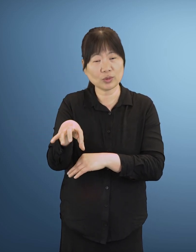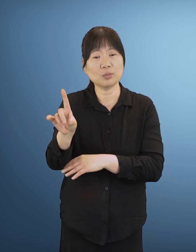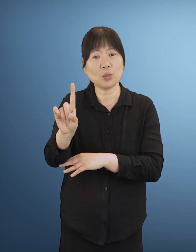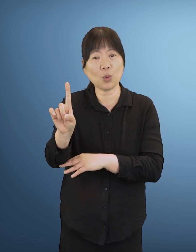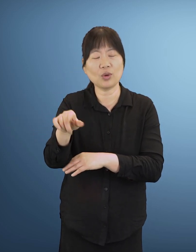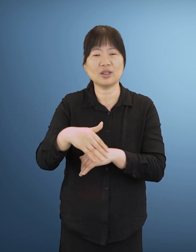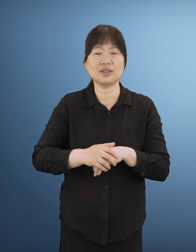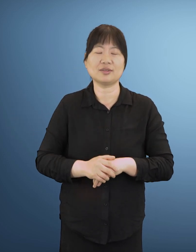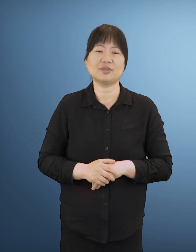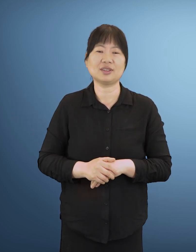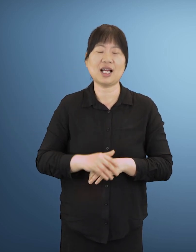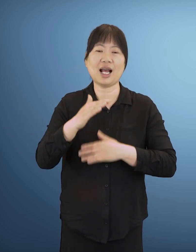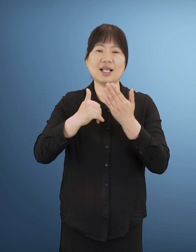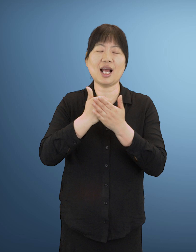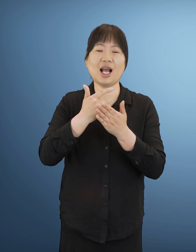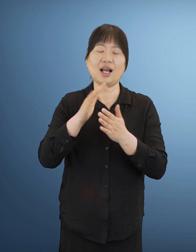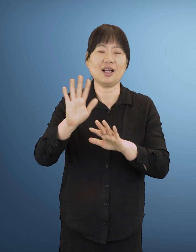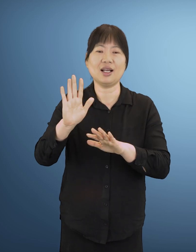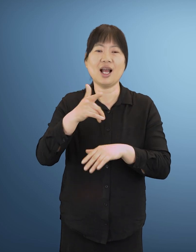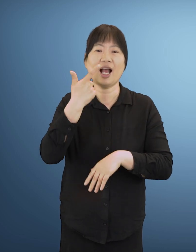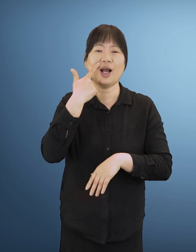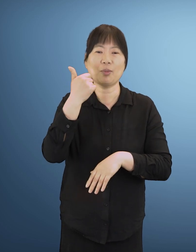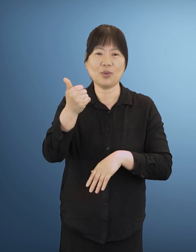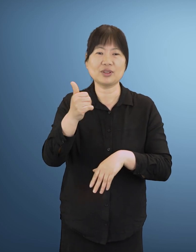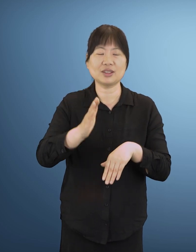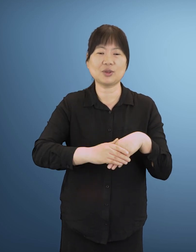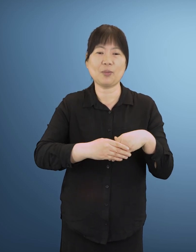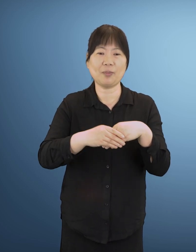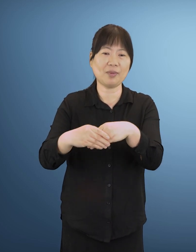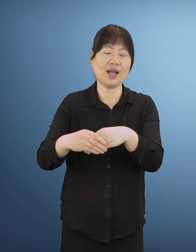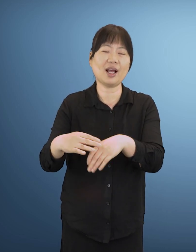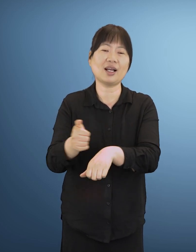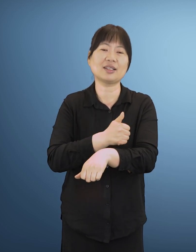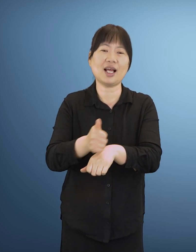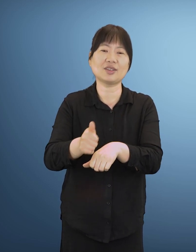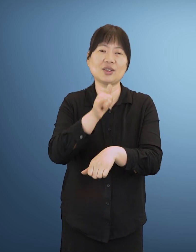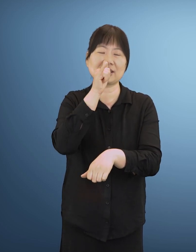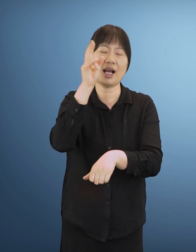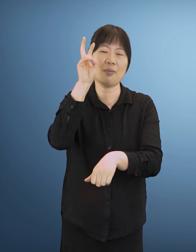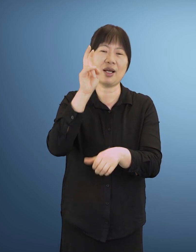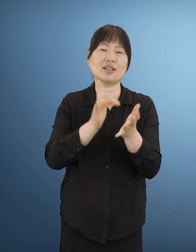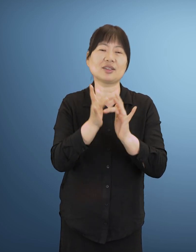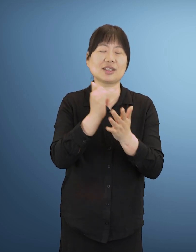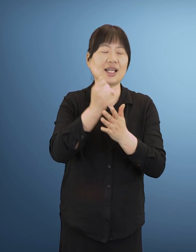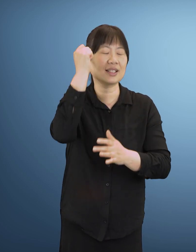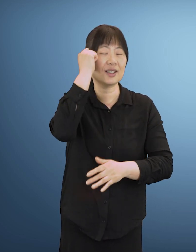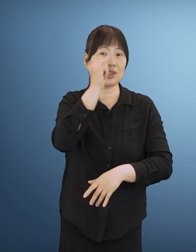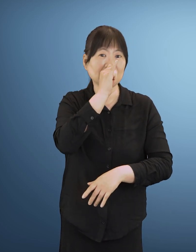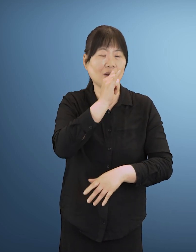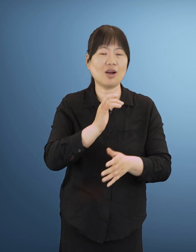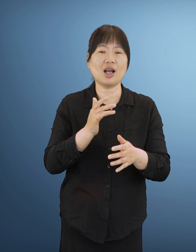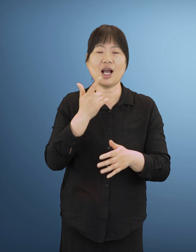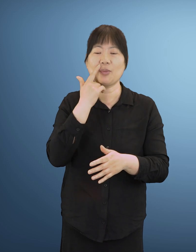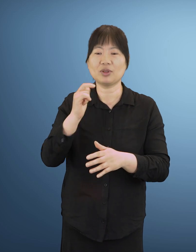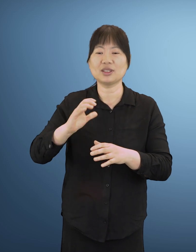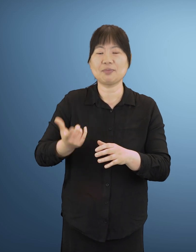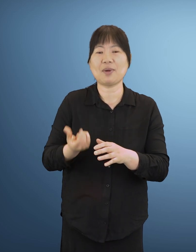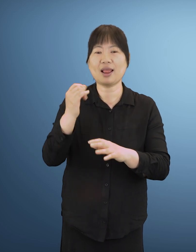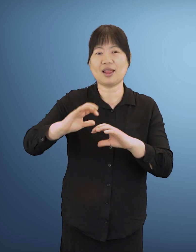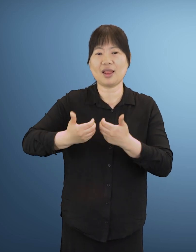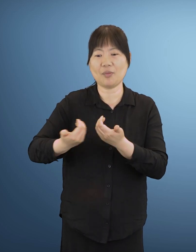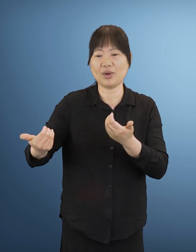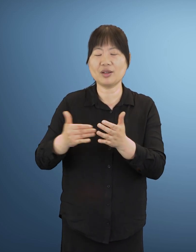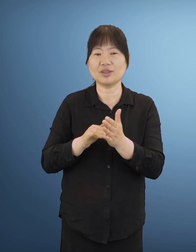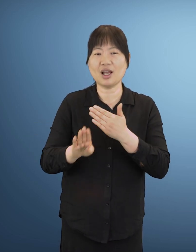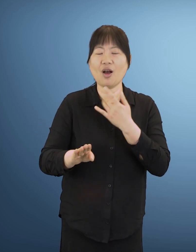아버지 손에 붙들려 어렸을 때 드나들었을 회당이었을 거고, 아버지 일찍 돌아가신 다음에 어머니 손에